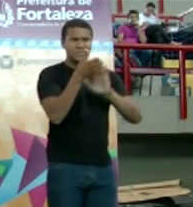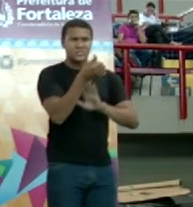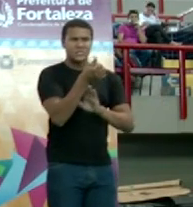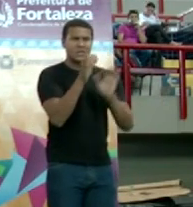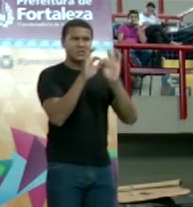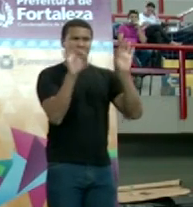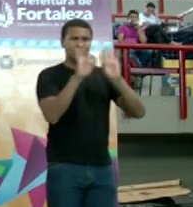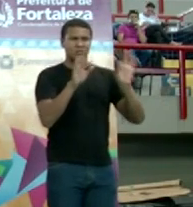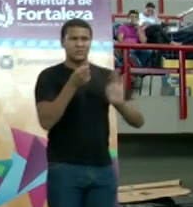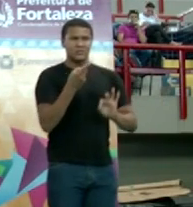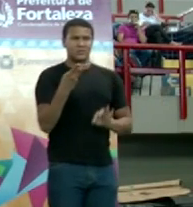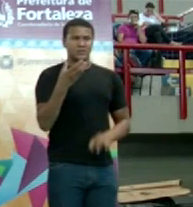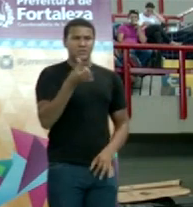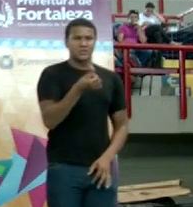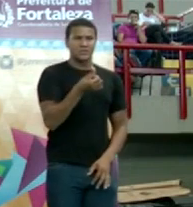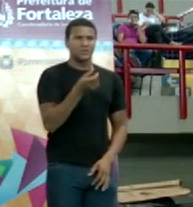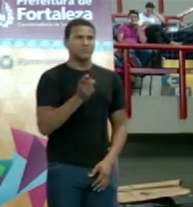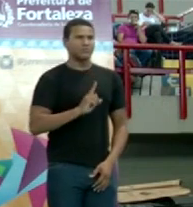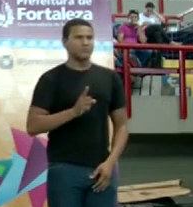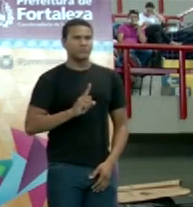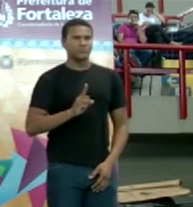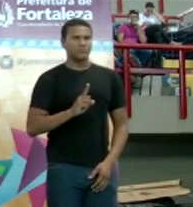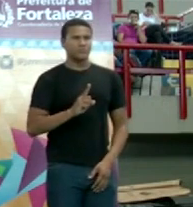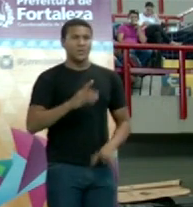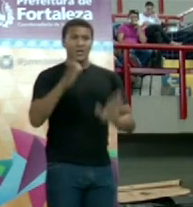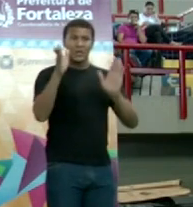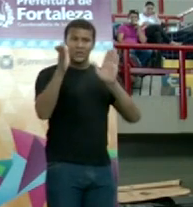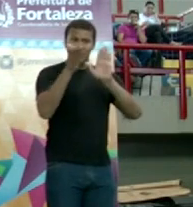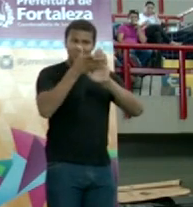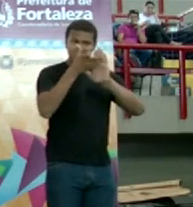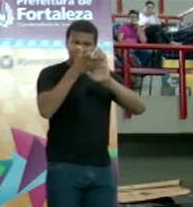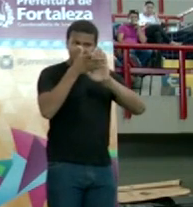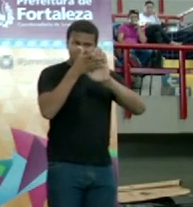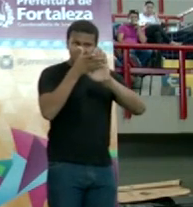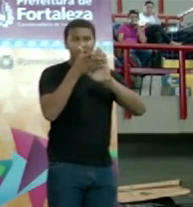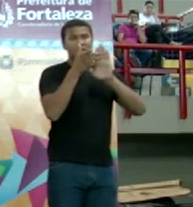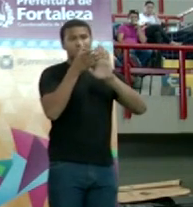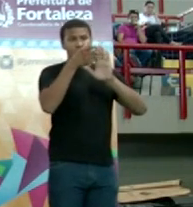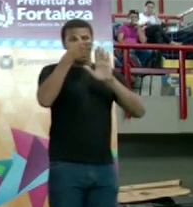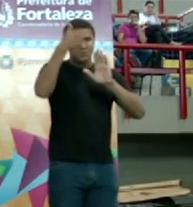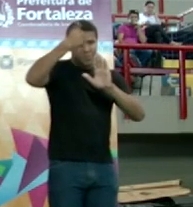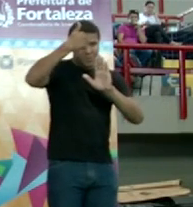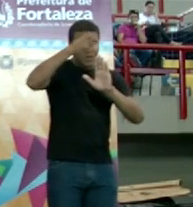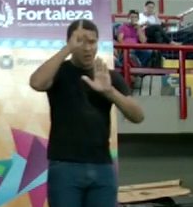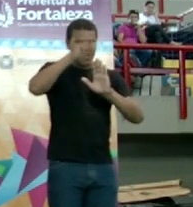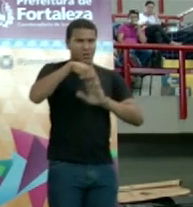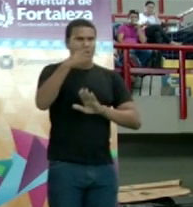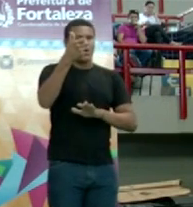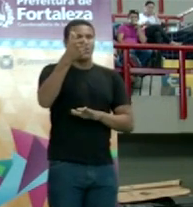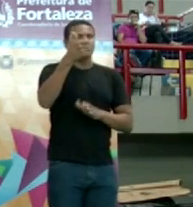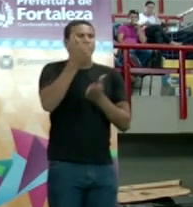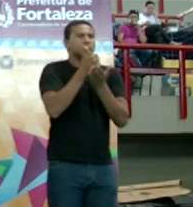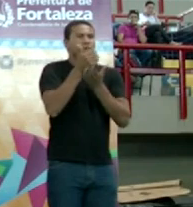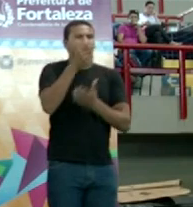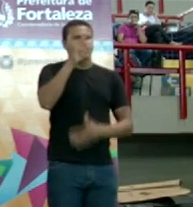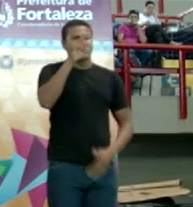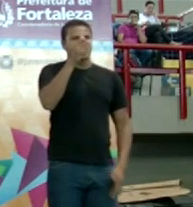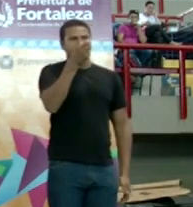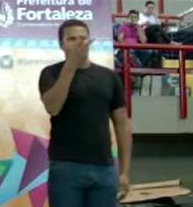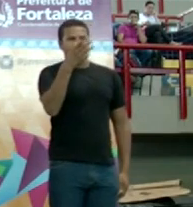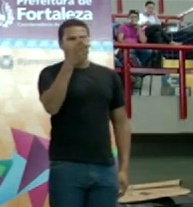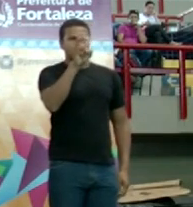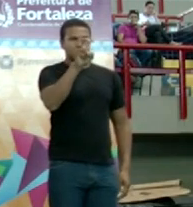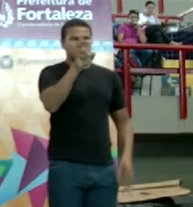6 linhas, porque você já está entrando na discussão do texto, tá? O ideal é que você fique aí.